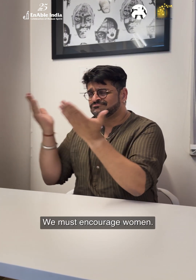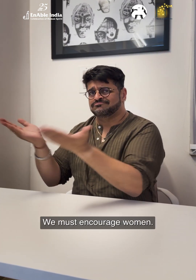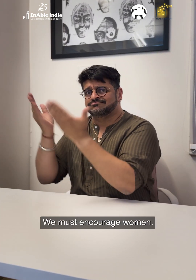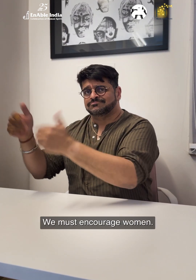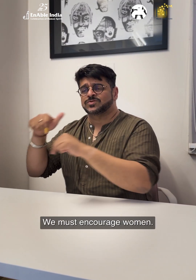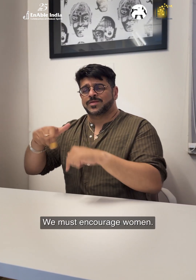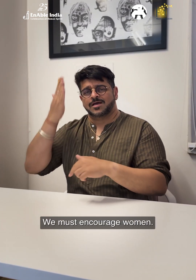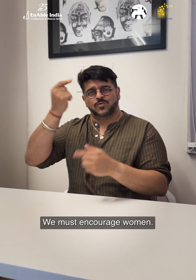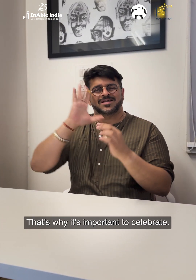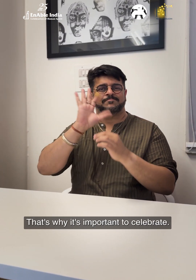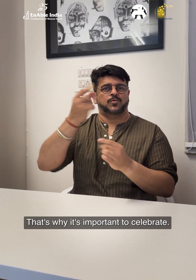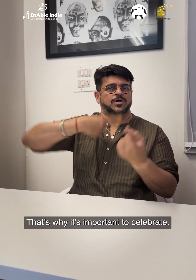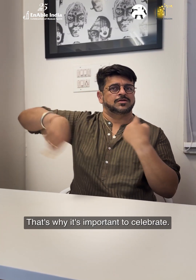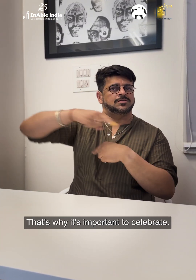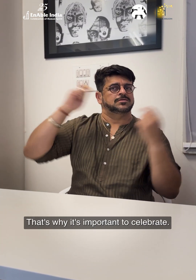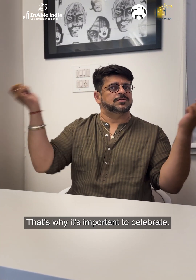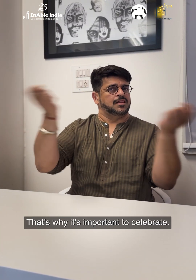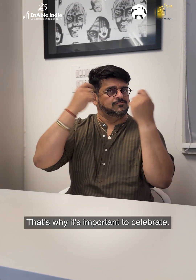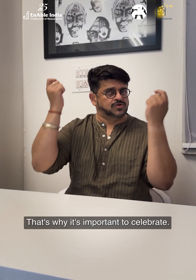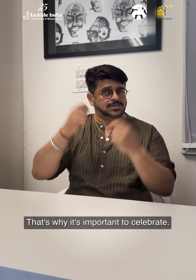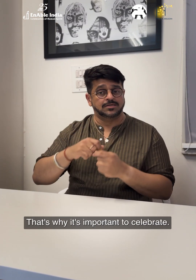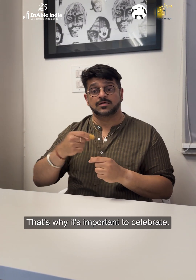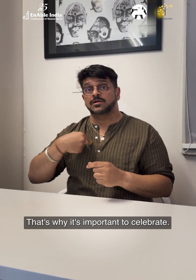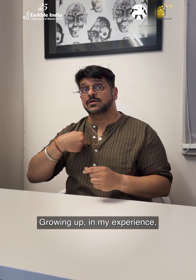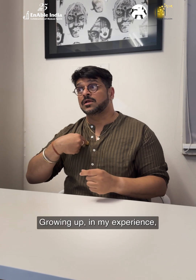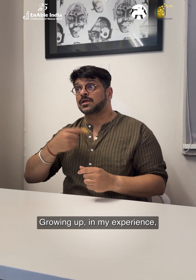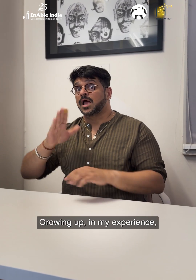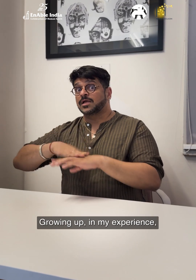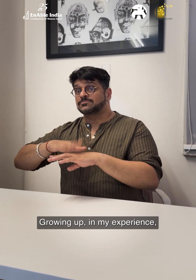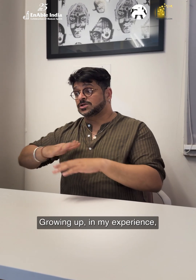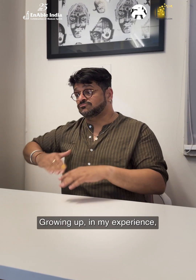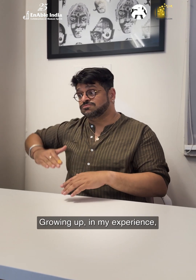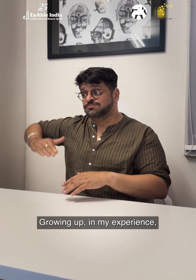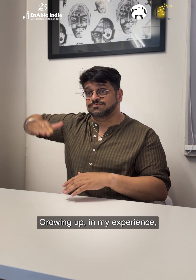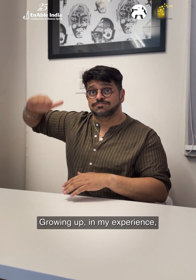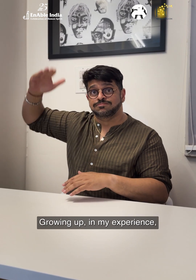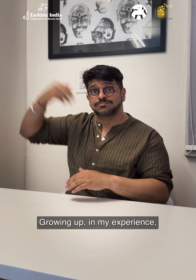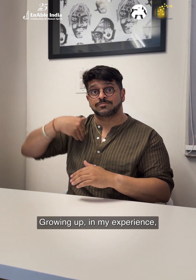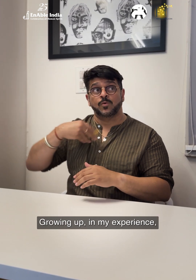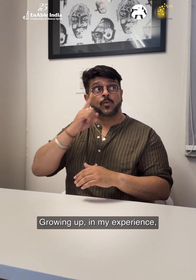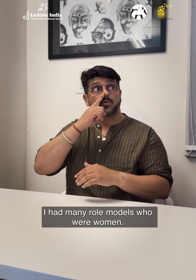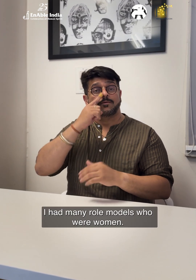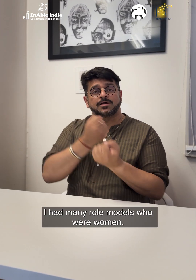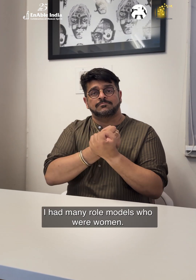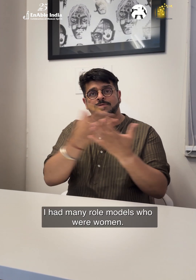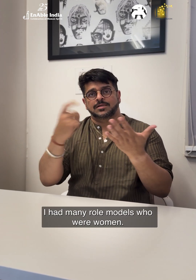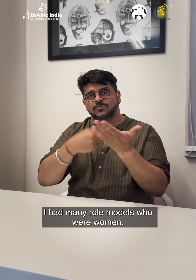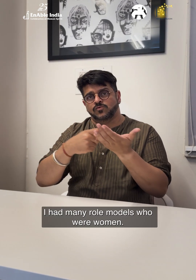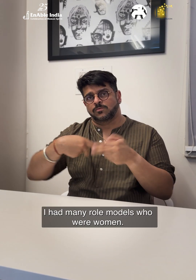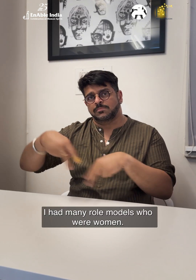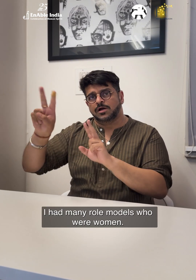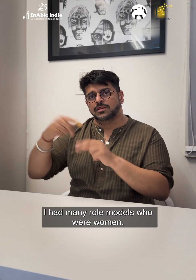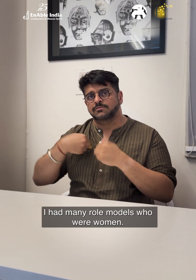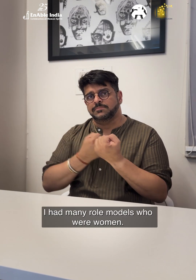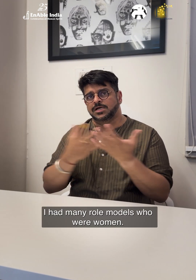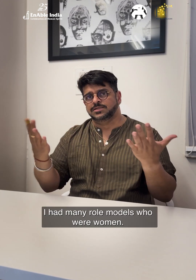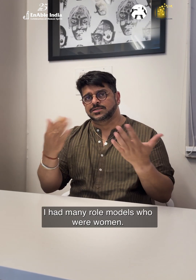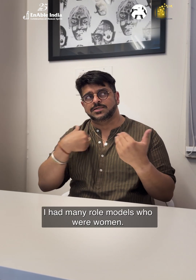नहीं। हमें महिलाओं को प्रोत्साहित करना चाहिए। इसलिए जश्न मनाना महत्वपूर्ण है। मेरे अनुभव में बड़े होते हुए मेरे कई रोल मॉडल महिलाएं